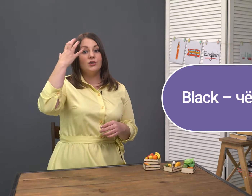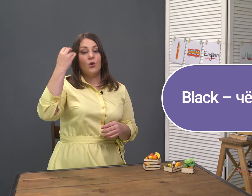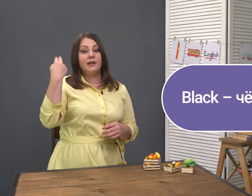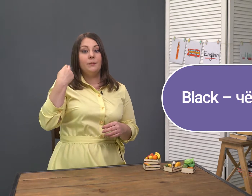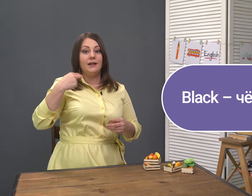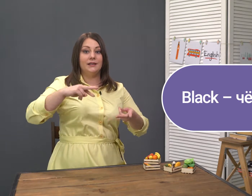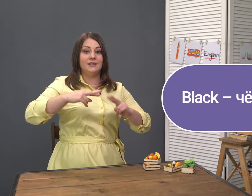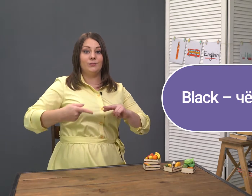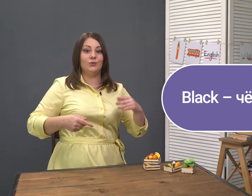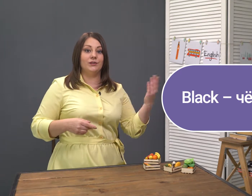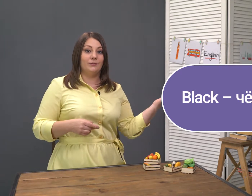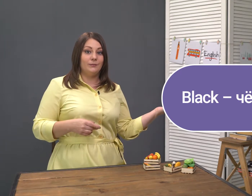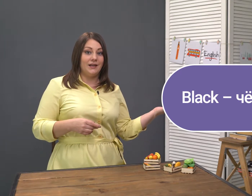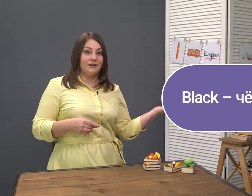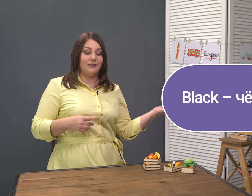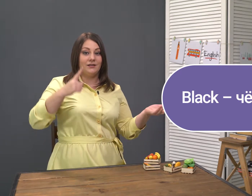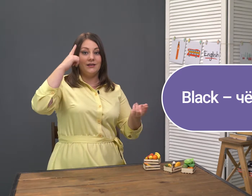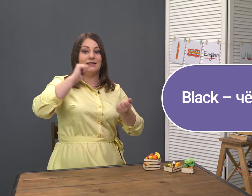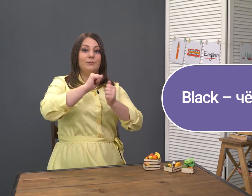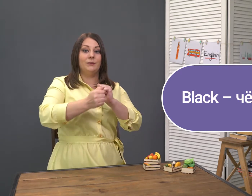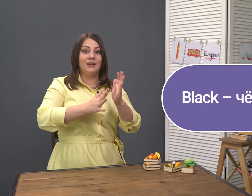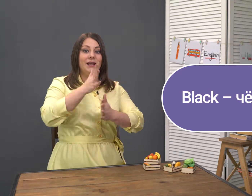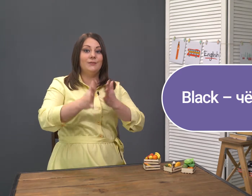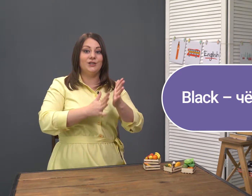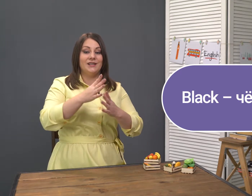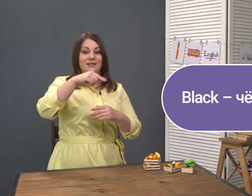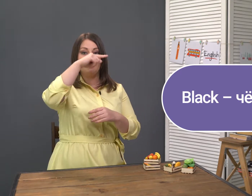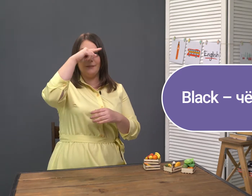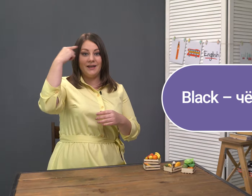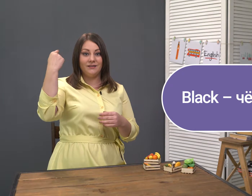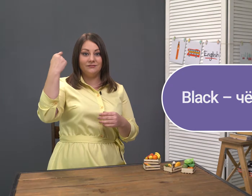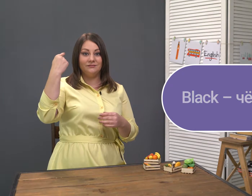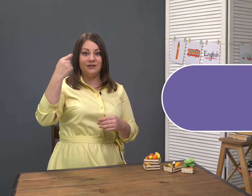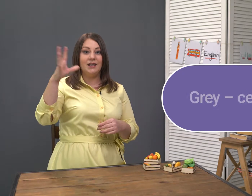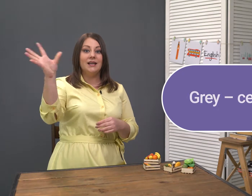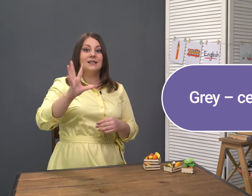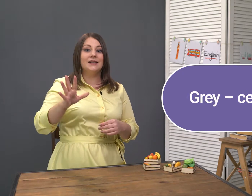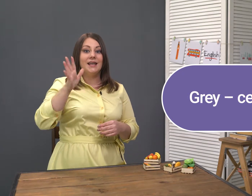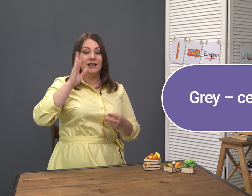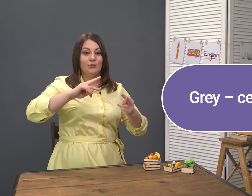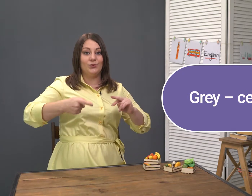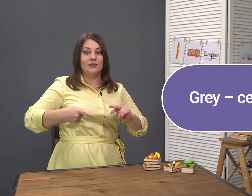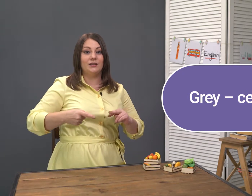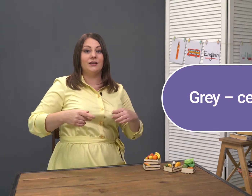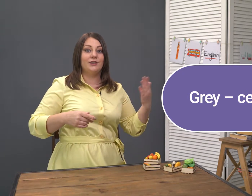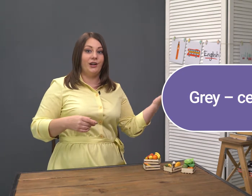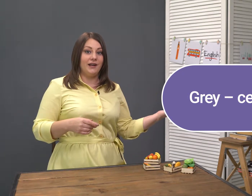Черный по-английски будет black. Запоминаем жест. Black. Серый будет grey.